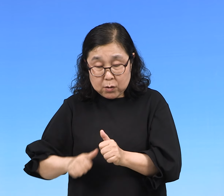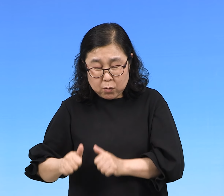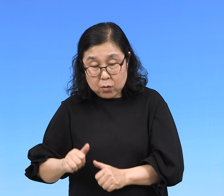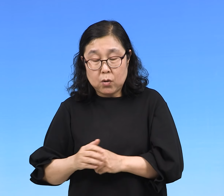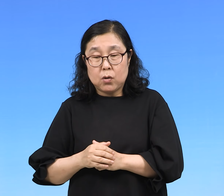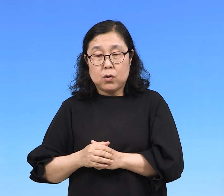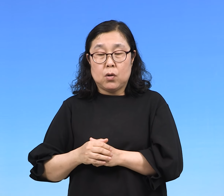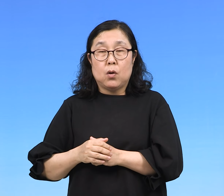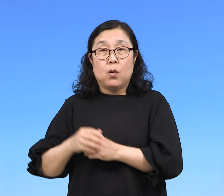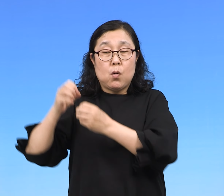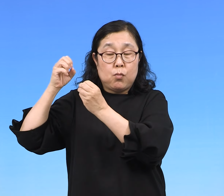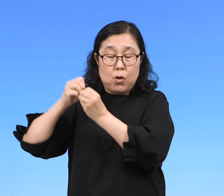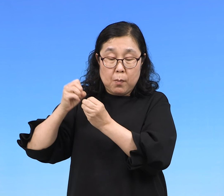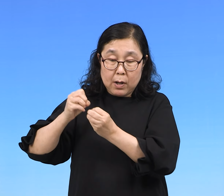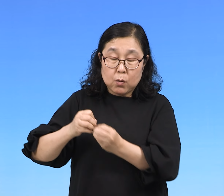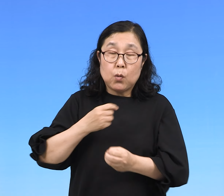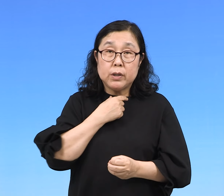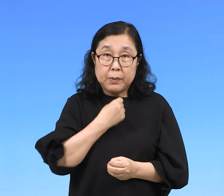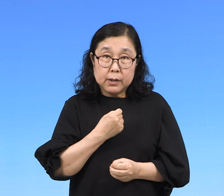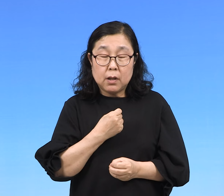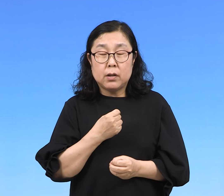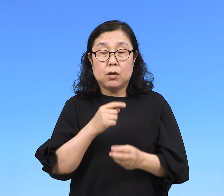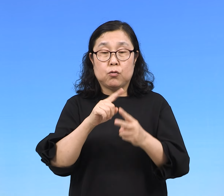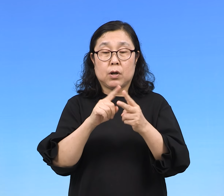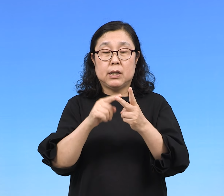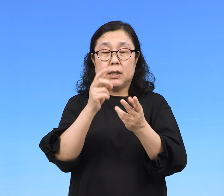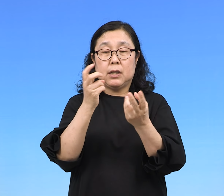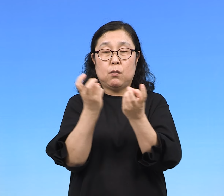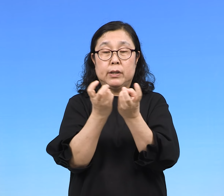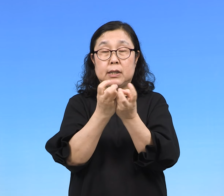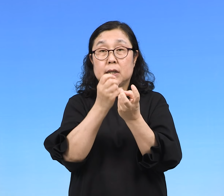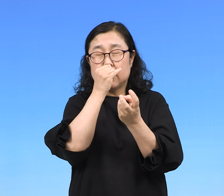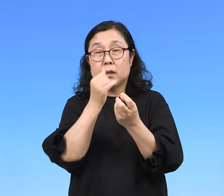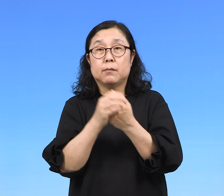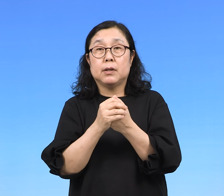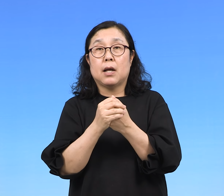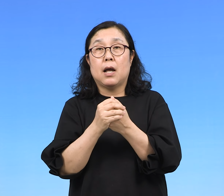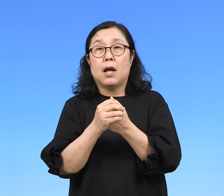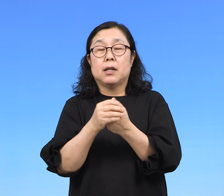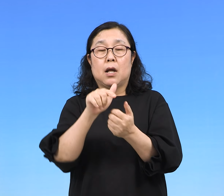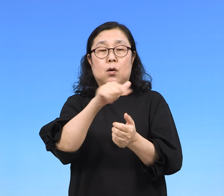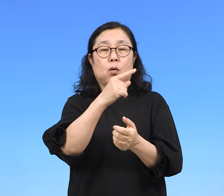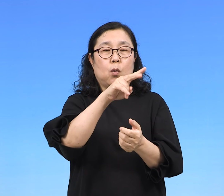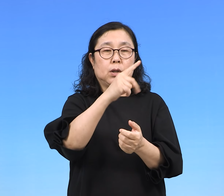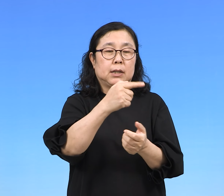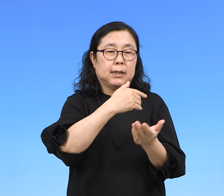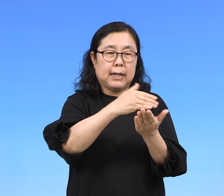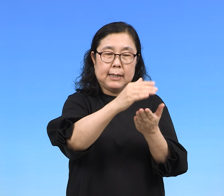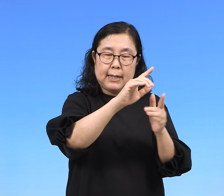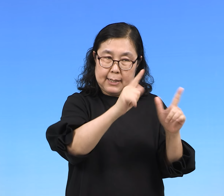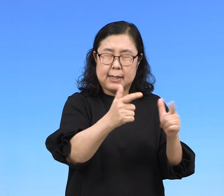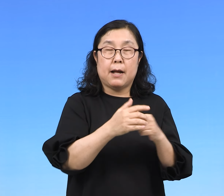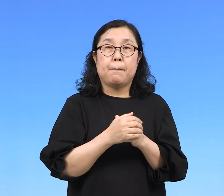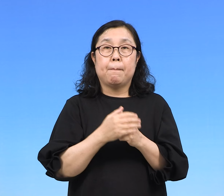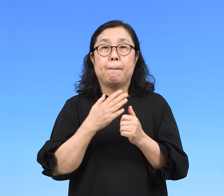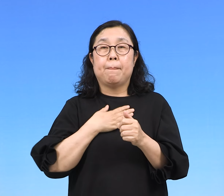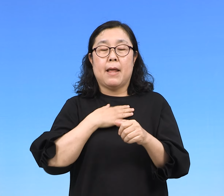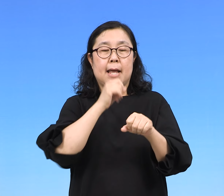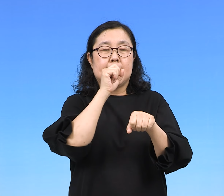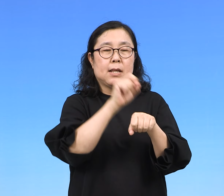마음이 있었지만, 그래서 2가지 원칙을 제가 정했거든. 신학교 갈 때 고신은 안 간다. 고신에 문제가 있어서가